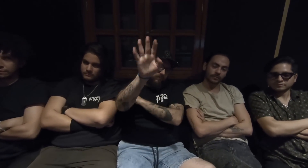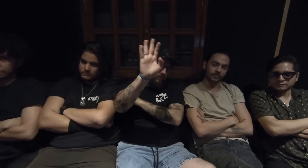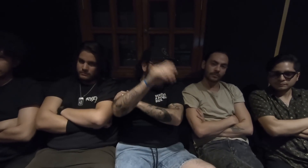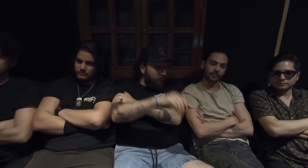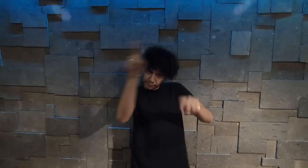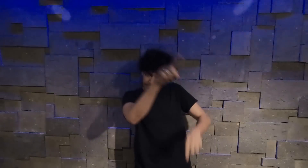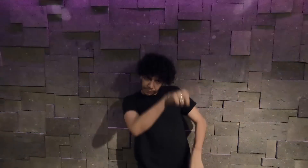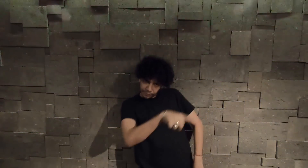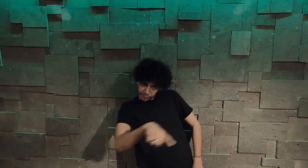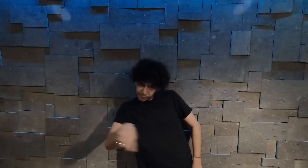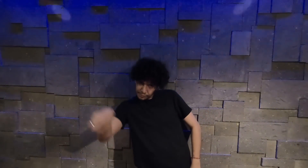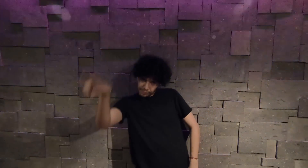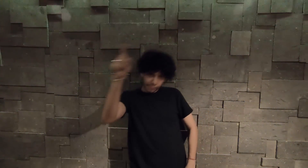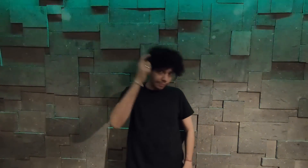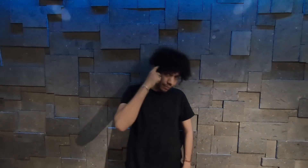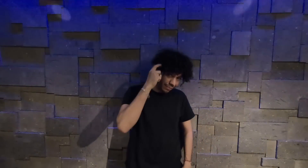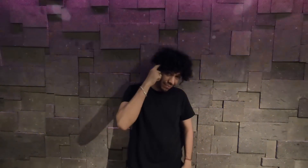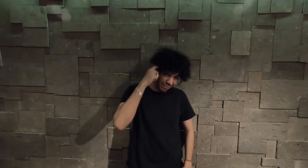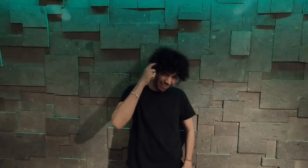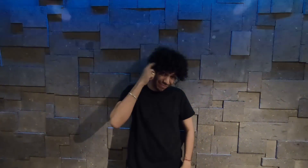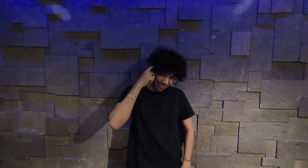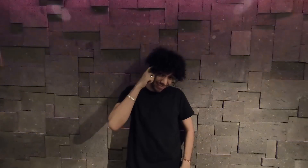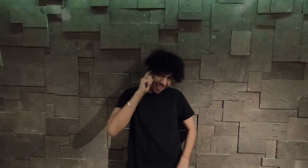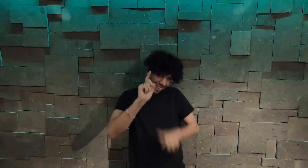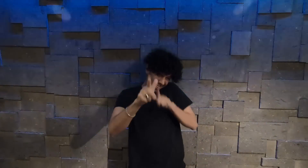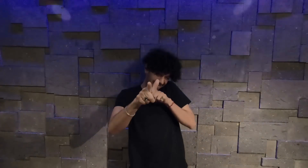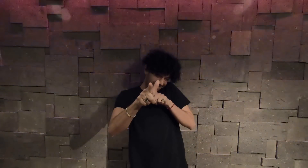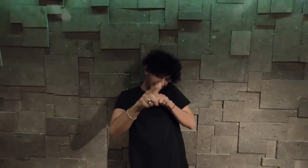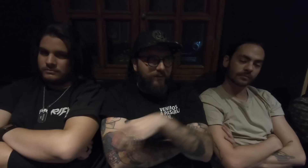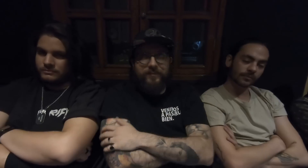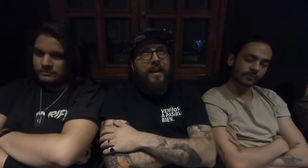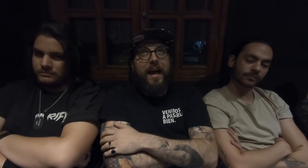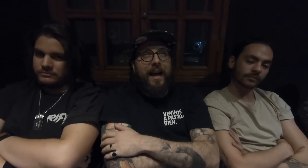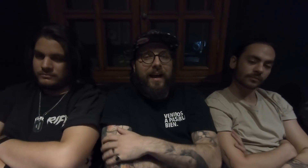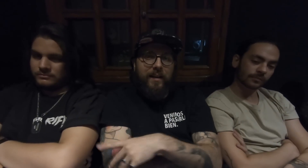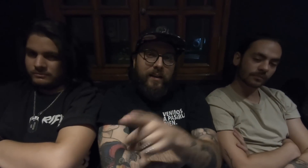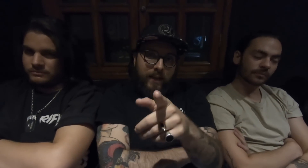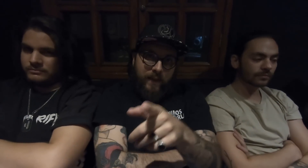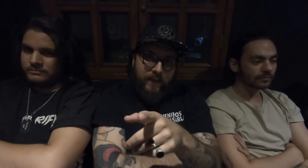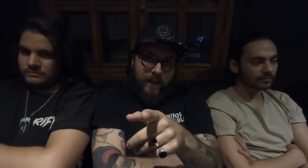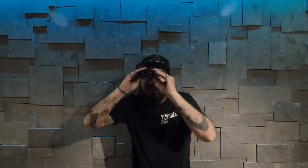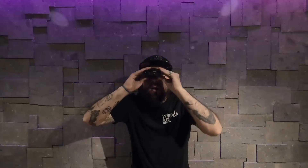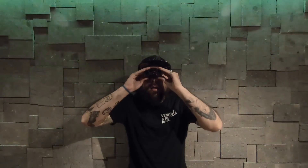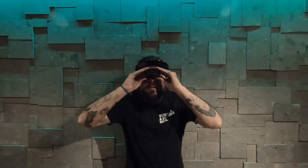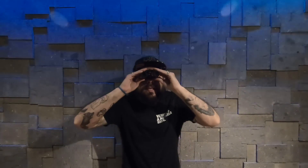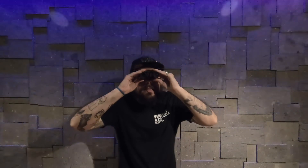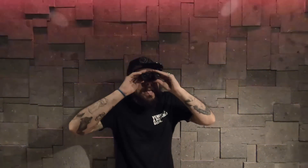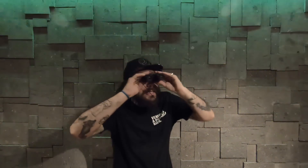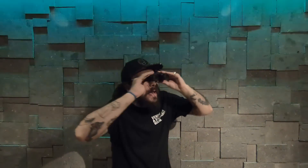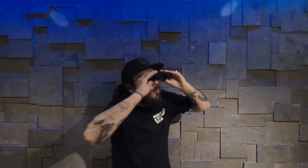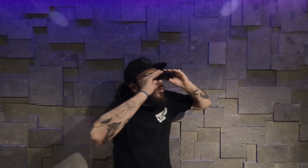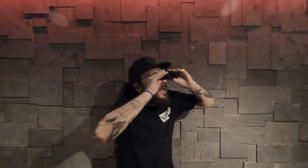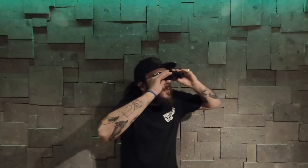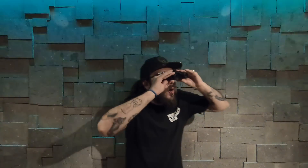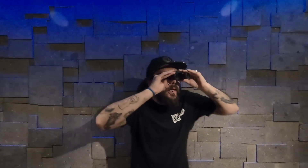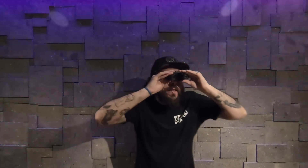ya. Quédate en tu burbuja, al parecer ahí eres listo. Quédate allá. Si estás aburrido y